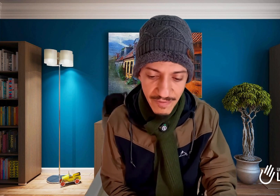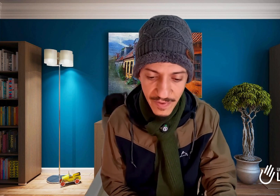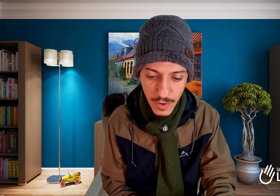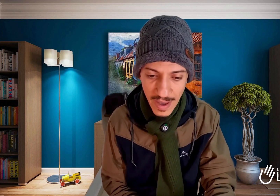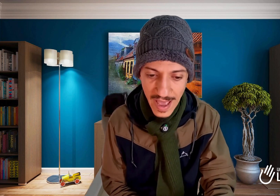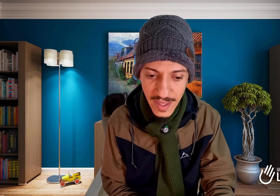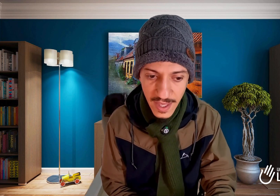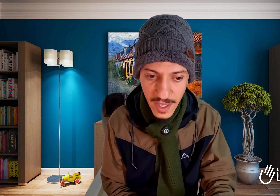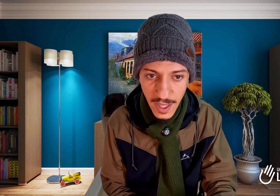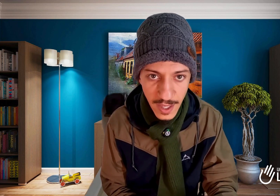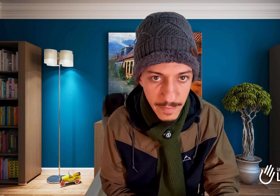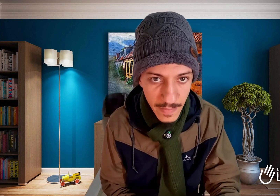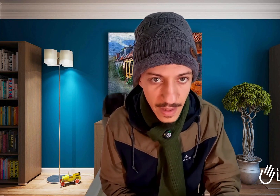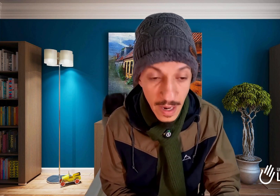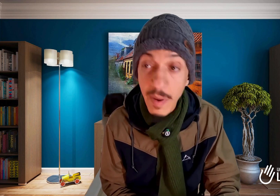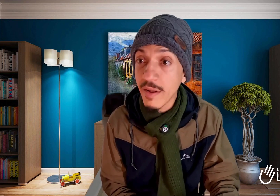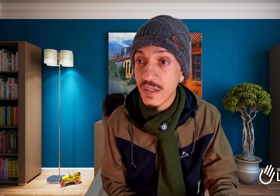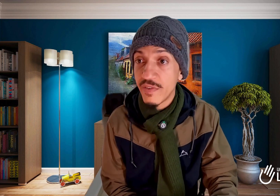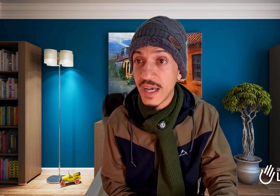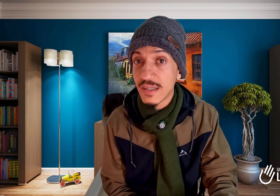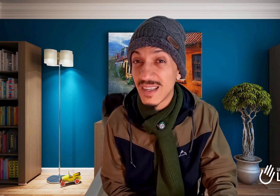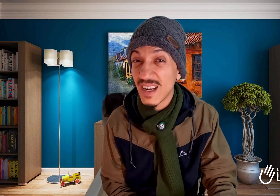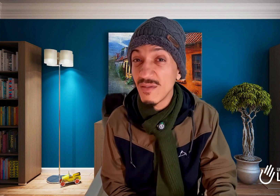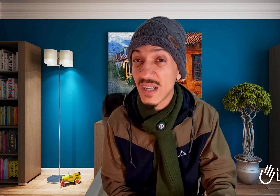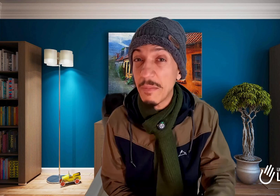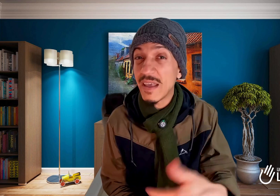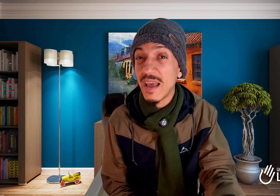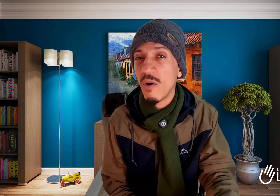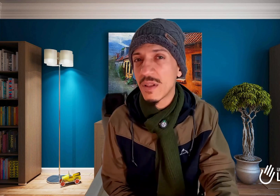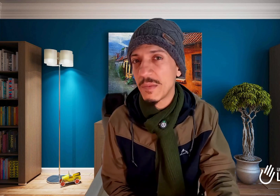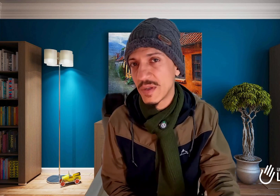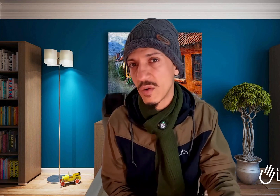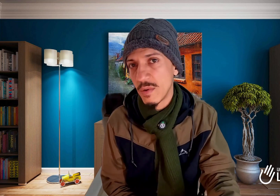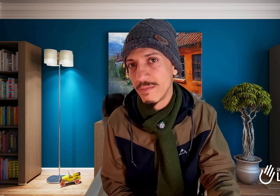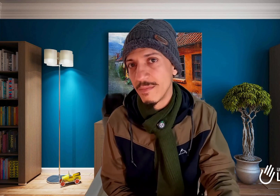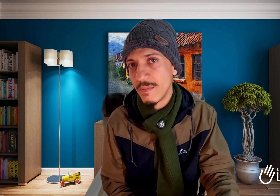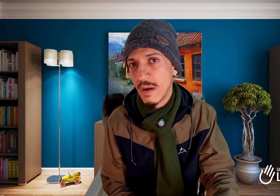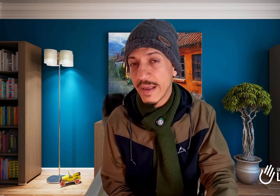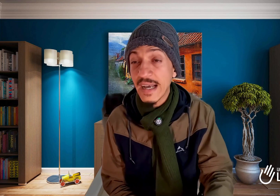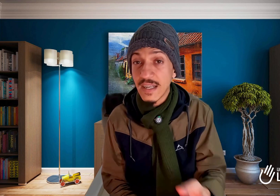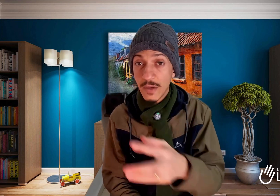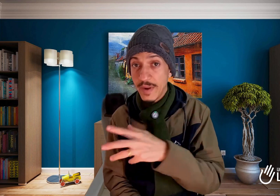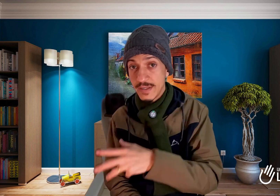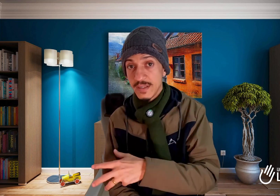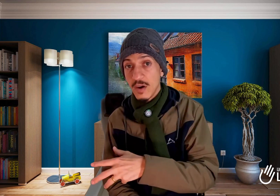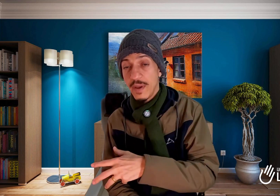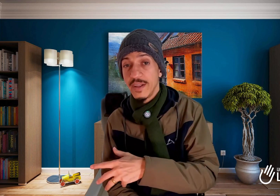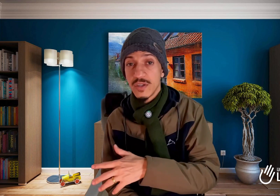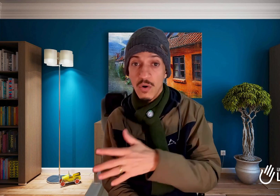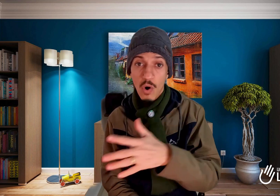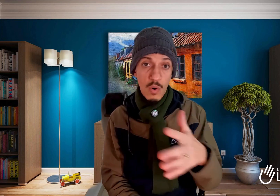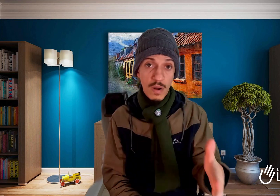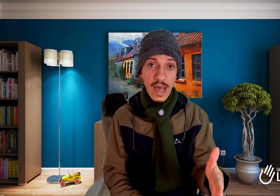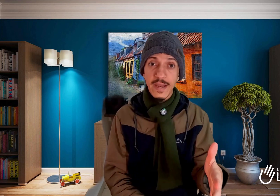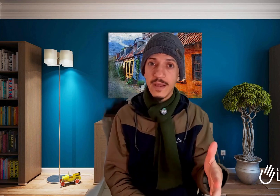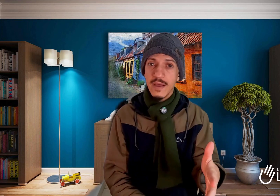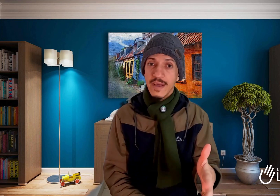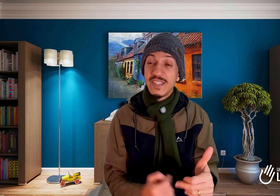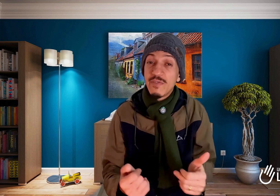desafio é que, na maioria das vezes, você não sabe quem é a outra pessoa. Quer seja presencialmente ou online, se você